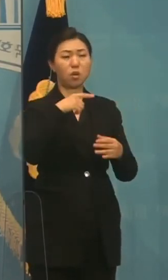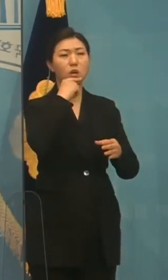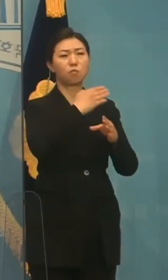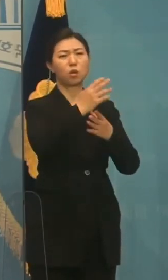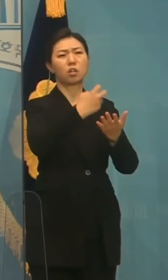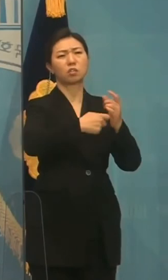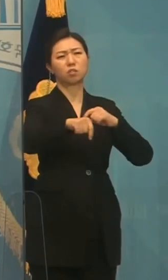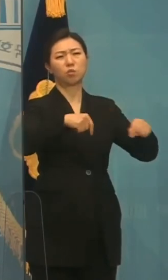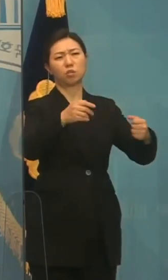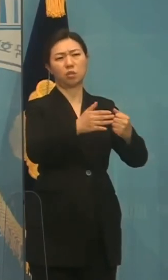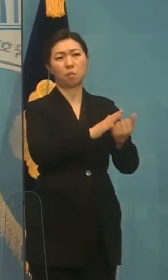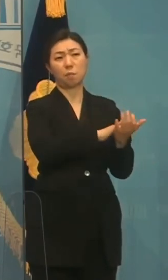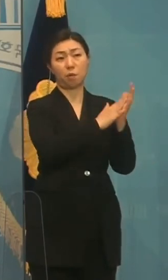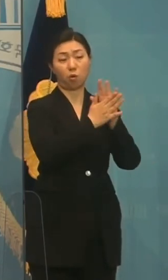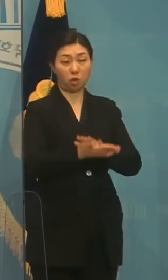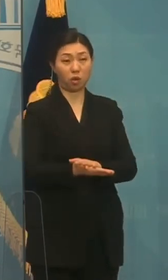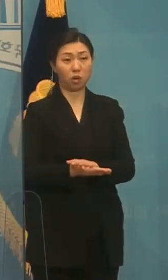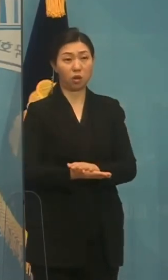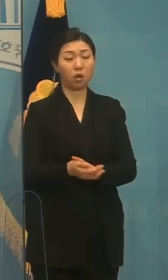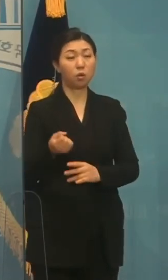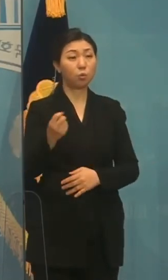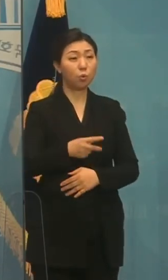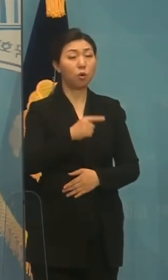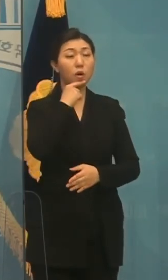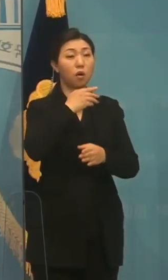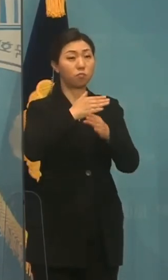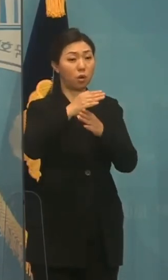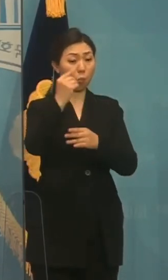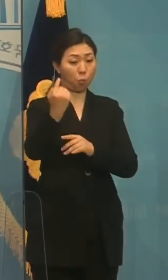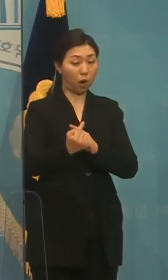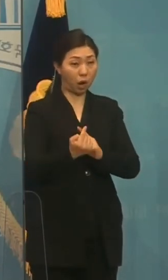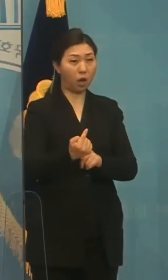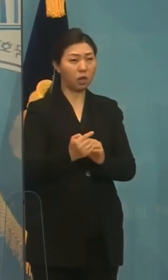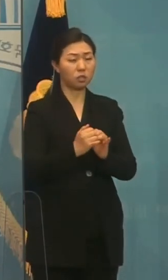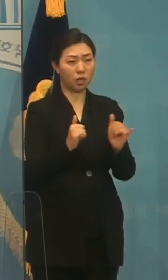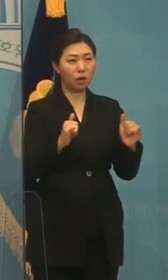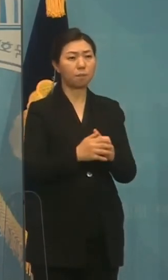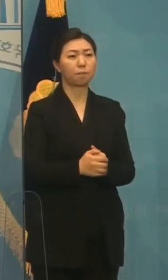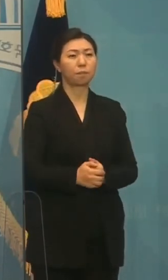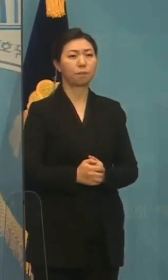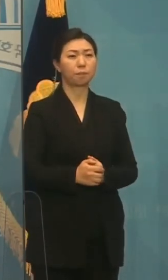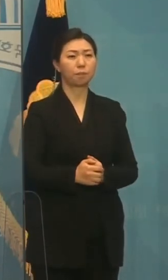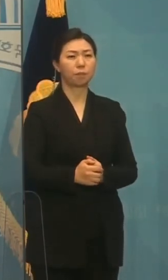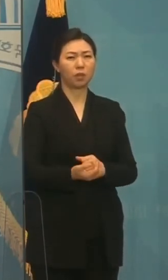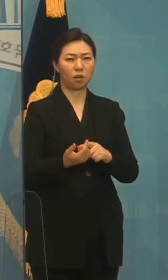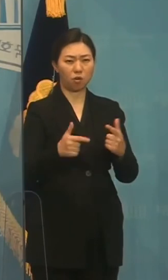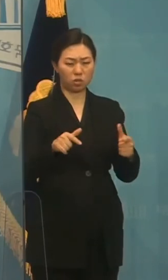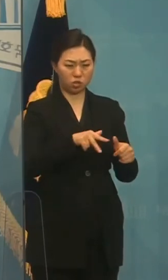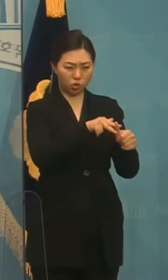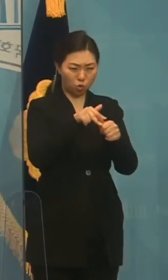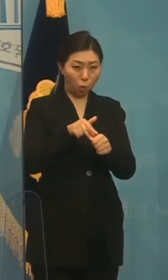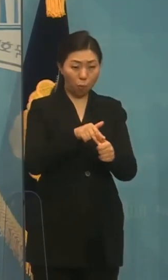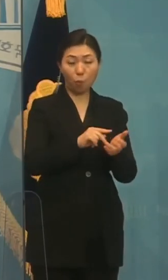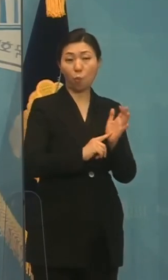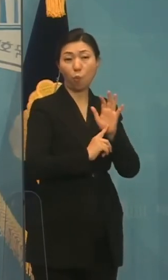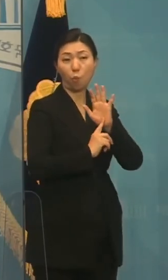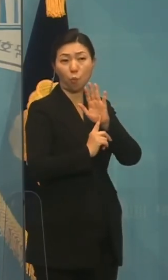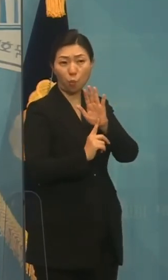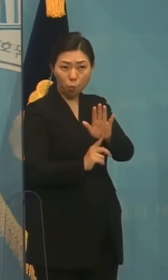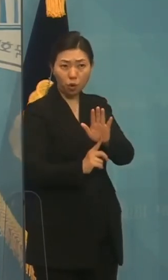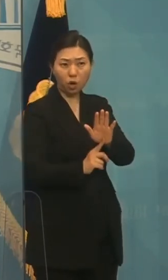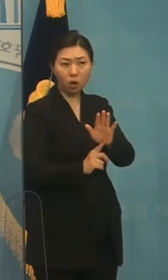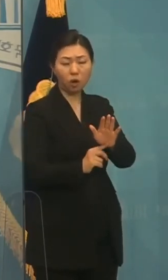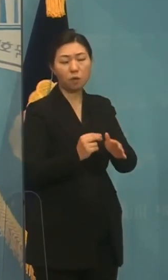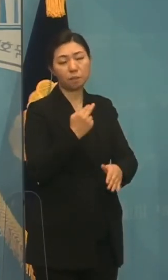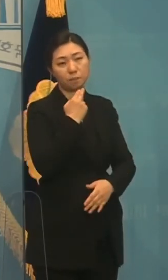번째는 이번에 또 기이한 것이 초동에 예를 들면 여러 가지 정보 공개를